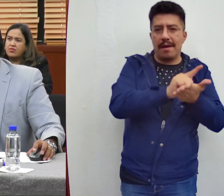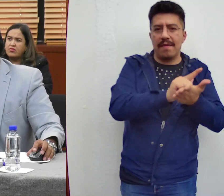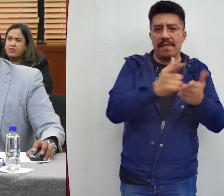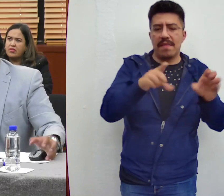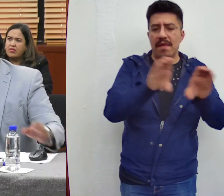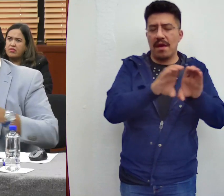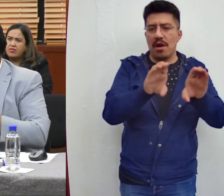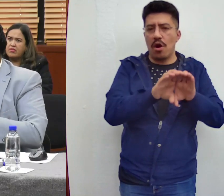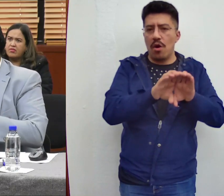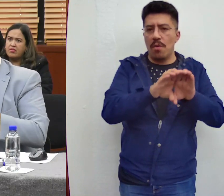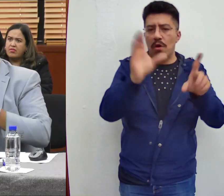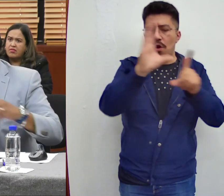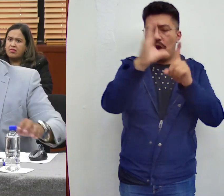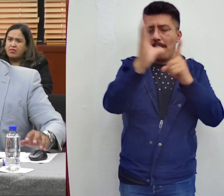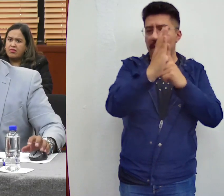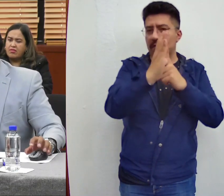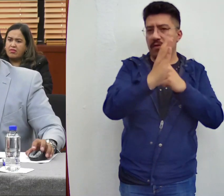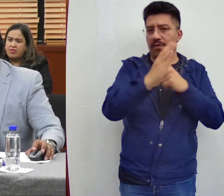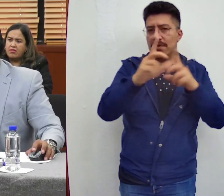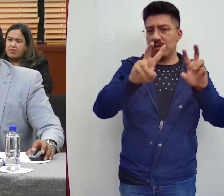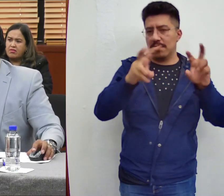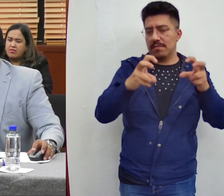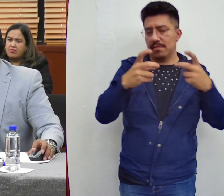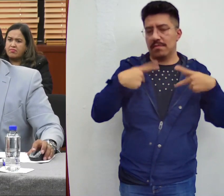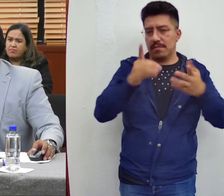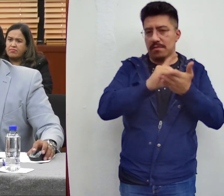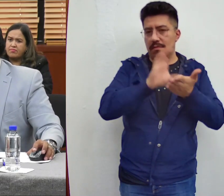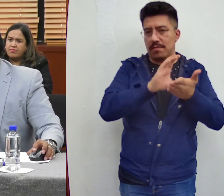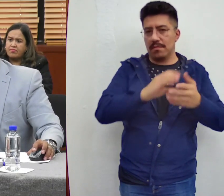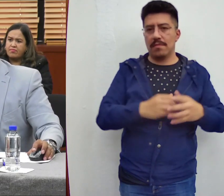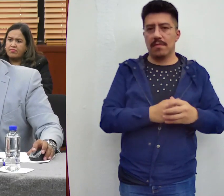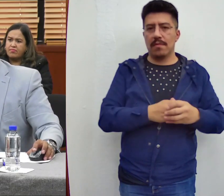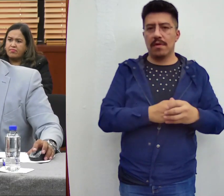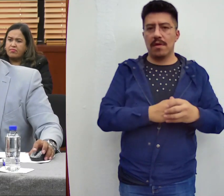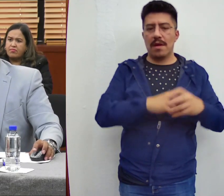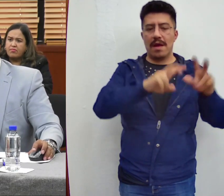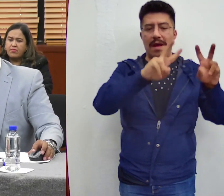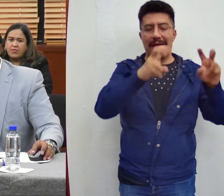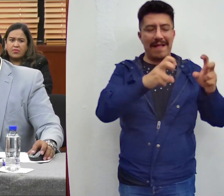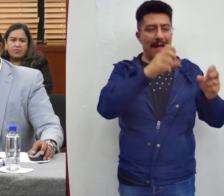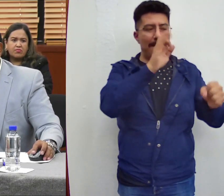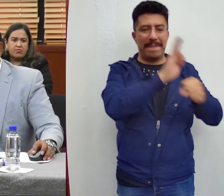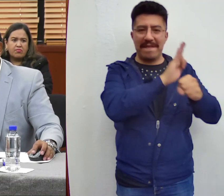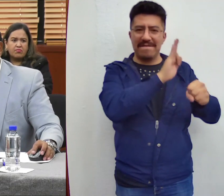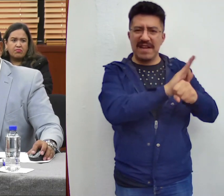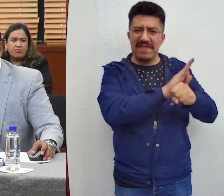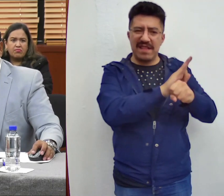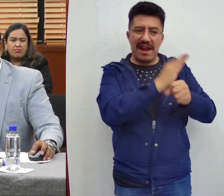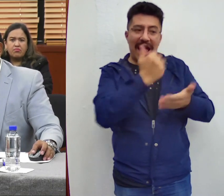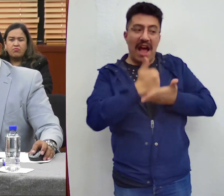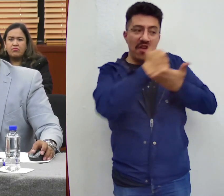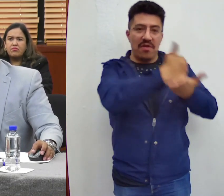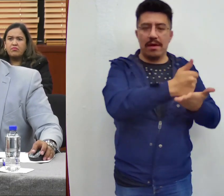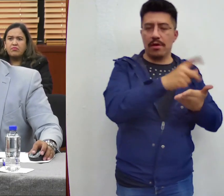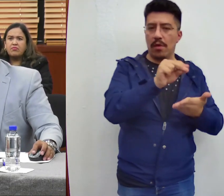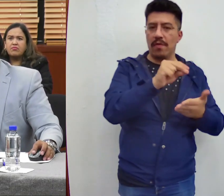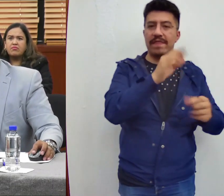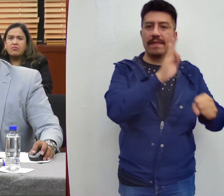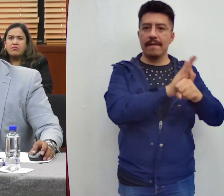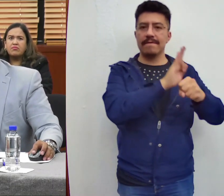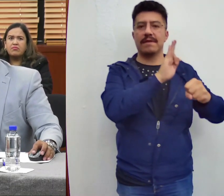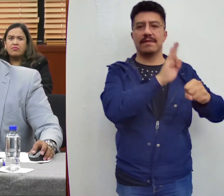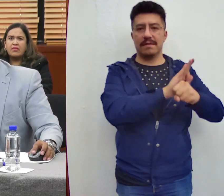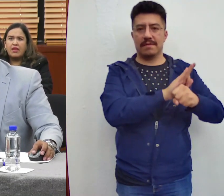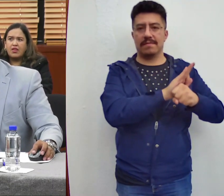la Convención sobre los Derechos de las Personas con Discapacidad. Habla de protección social y no de asistencia social, que insisto,